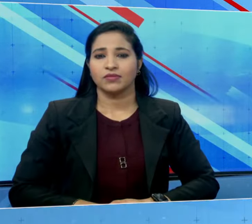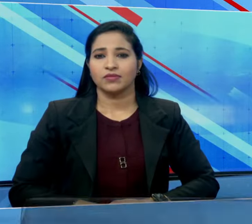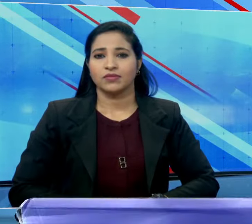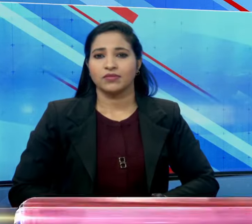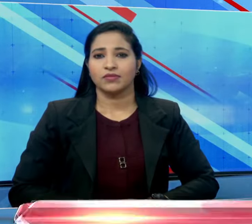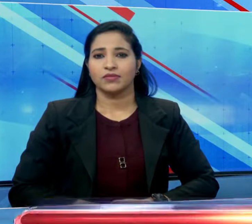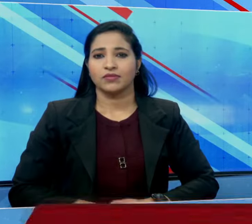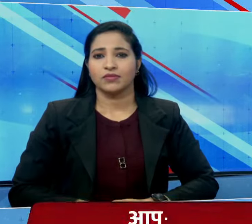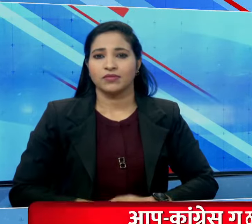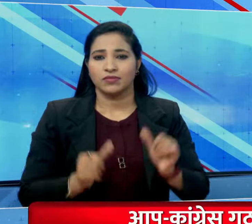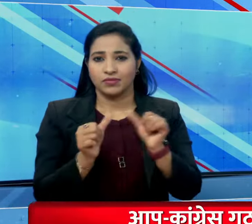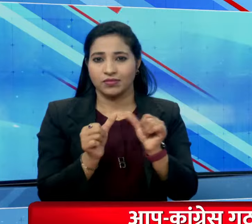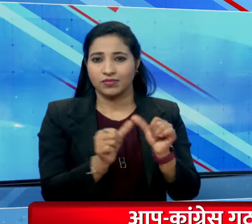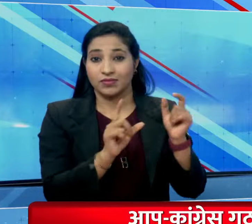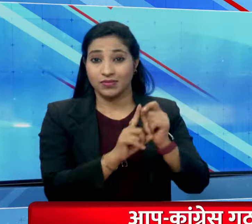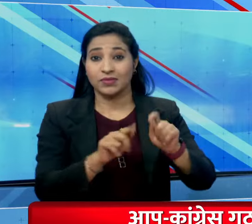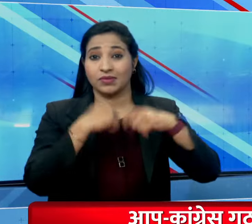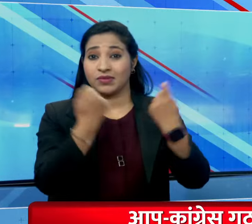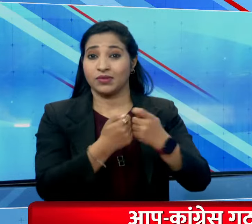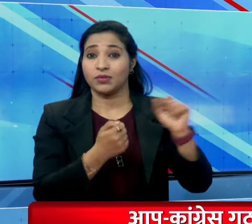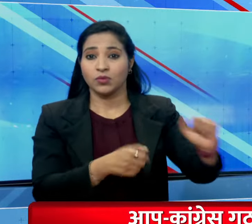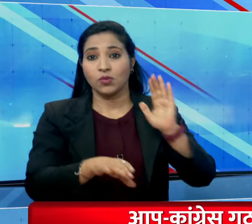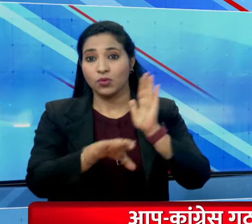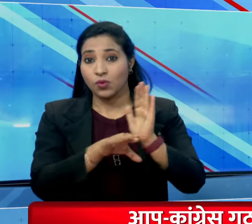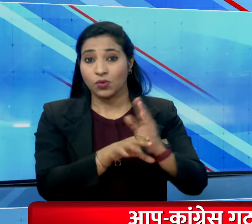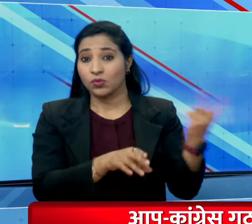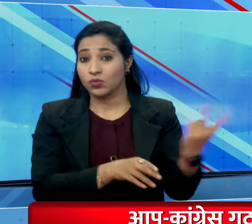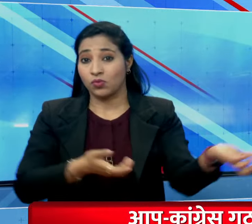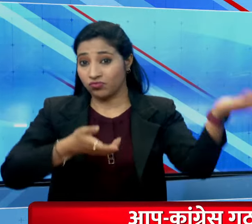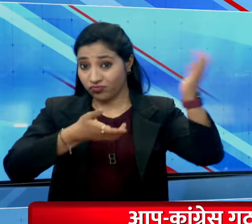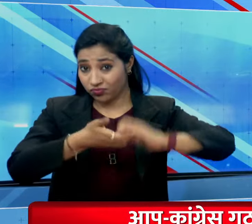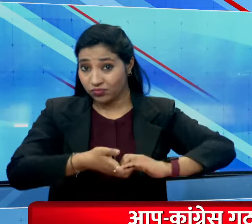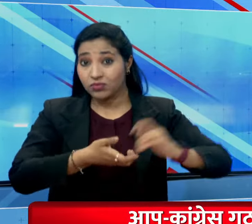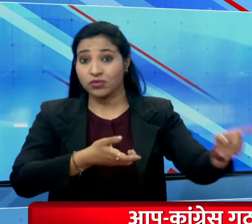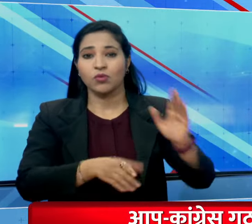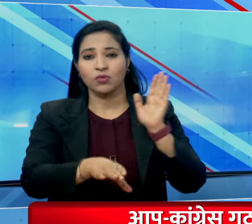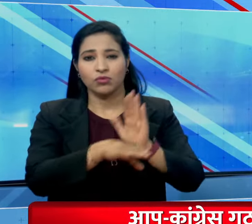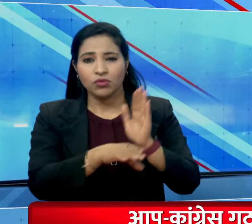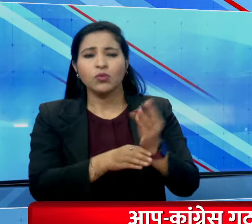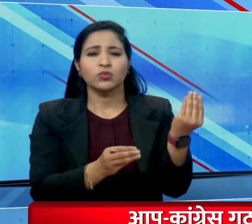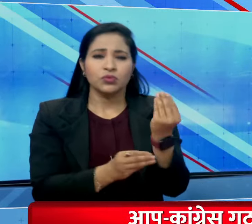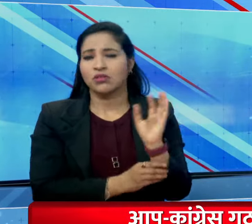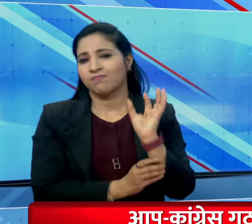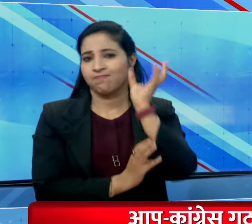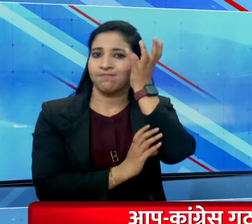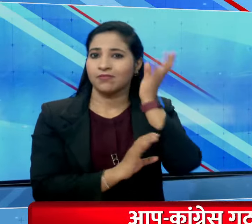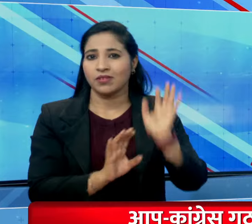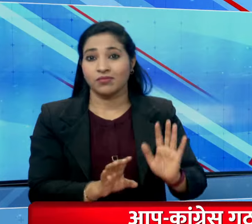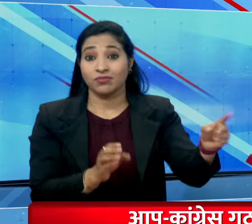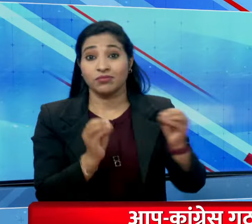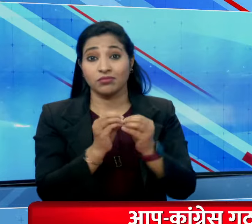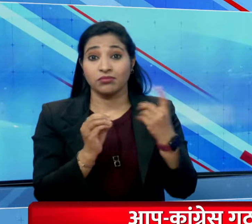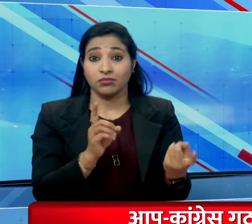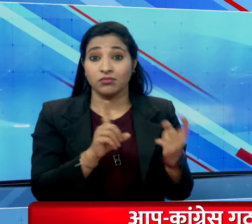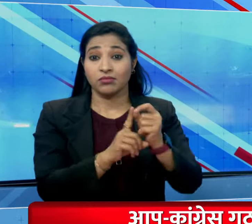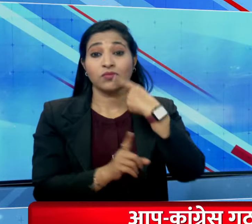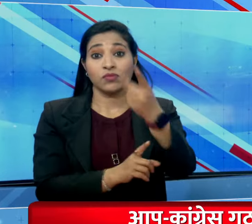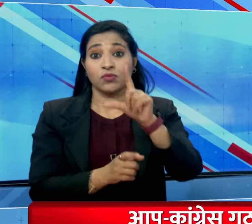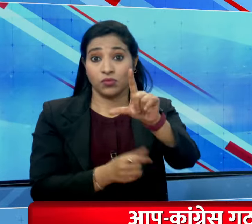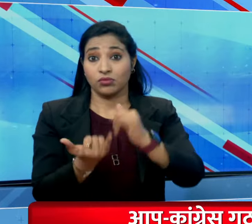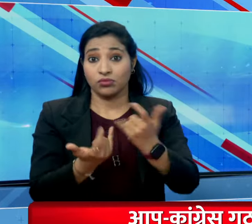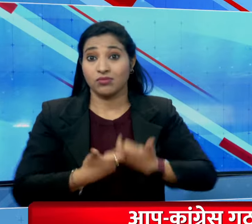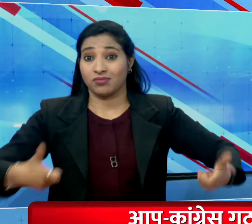मंथन आम आदमी पार्टी और कांग्रेस के बीच गठबंधन से कांग्रेस में नाराजगी बीजेपी ने कहा लोकसभा